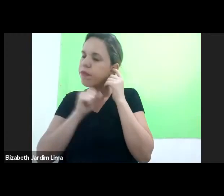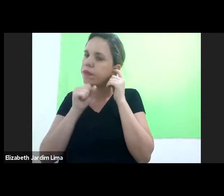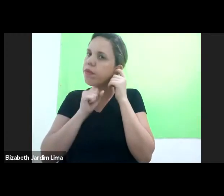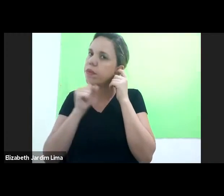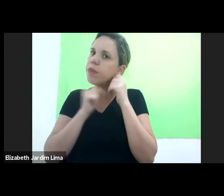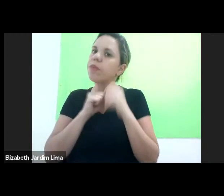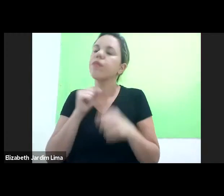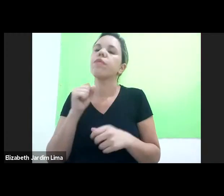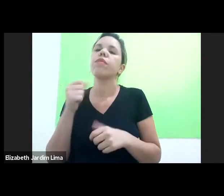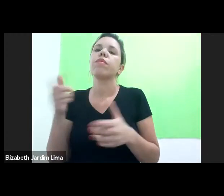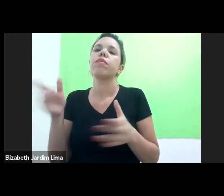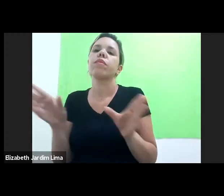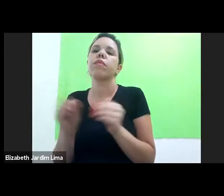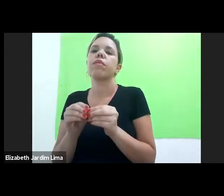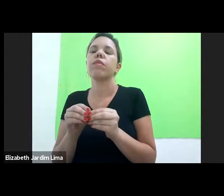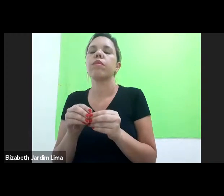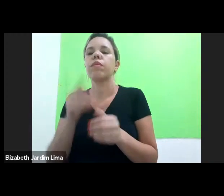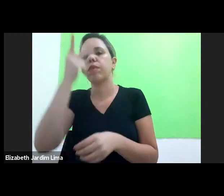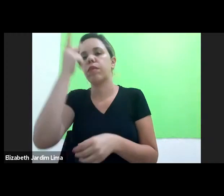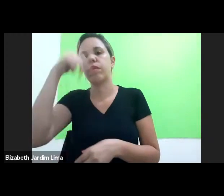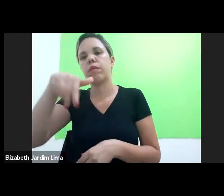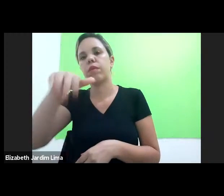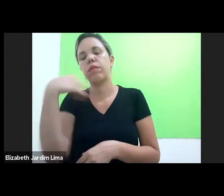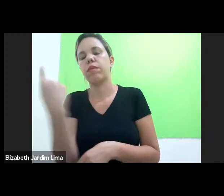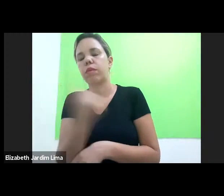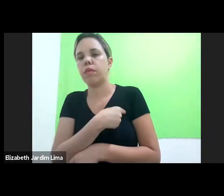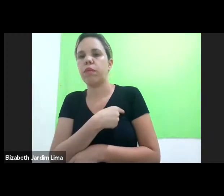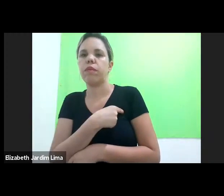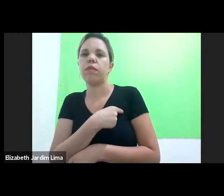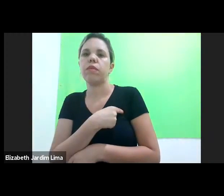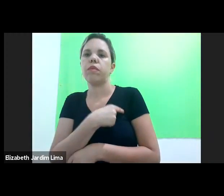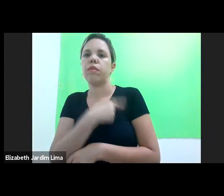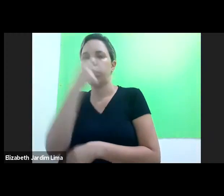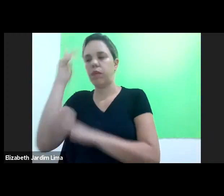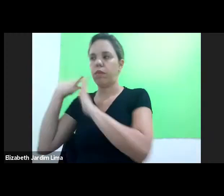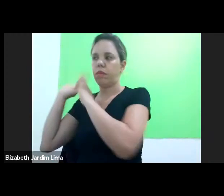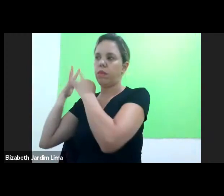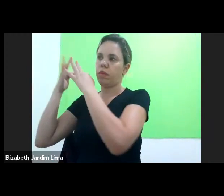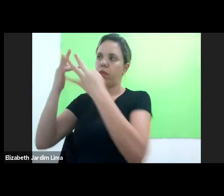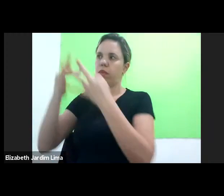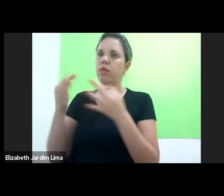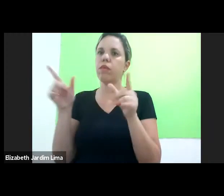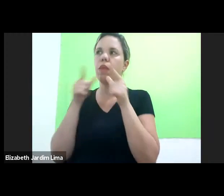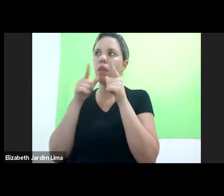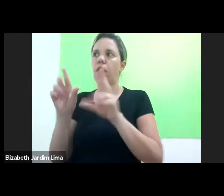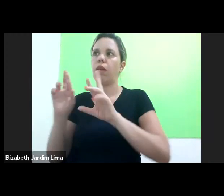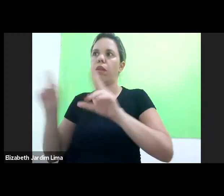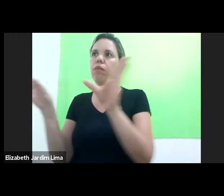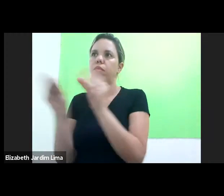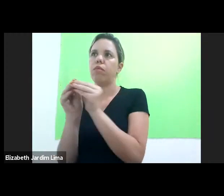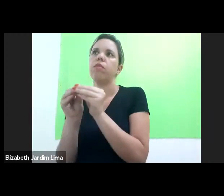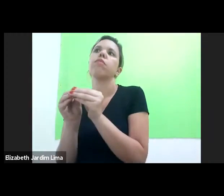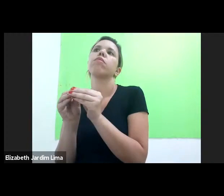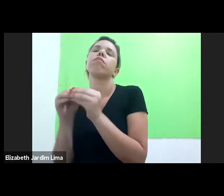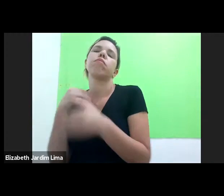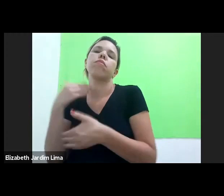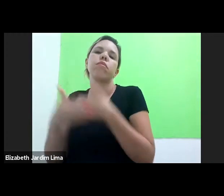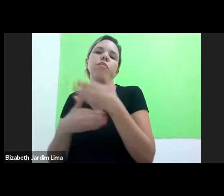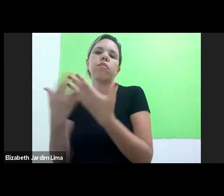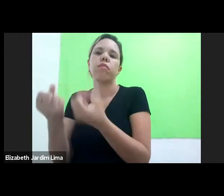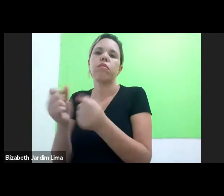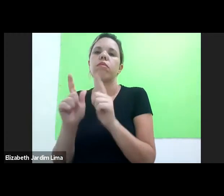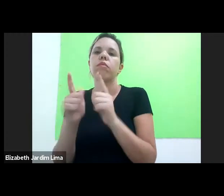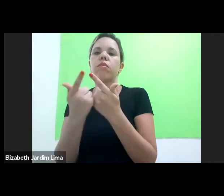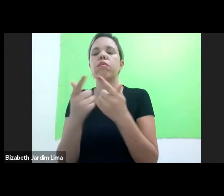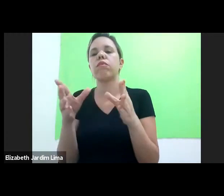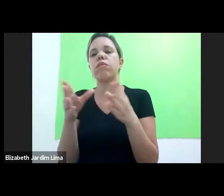estavam morrendo, e com eles a nossa ancestralidade e a nossa língua. Porque um dos processos de colonização, de extermínio também